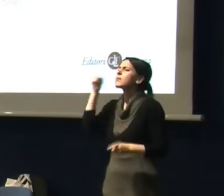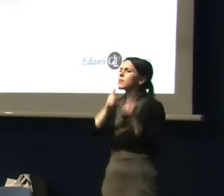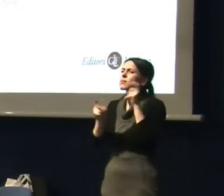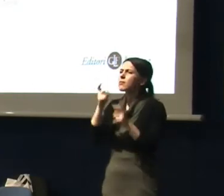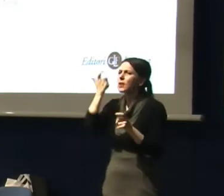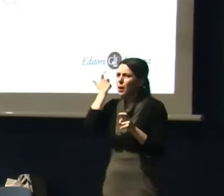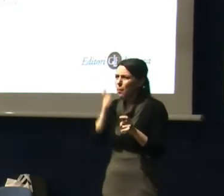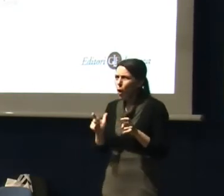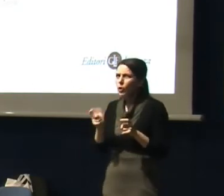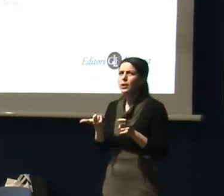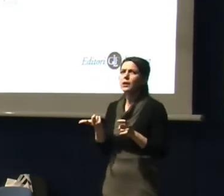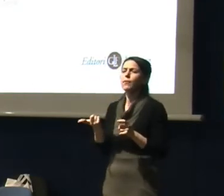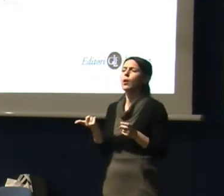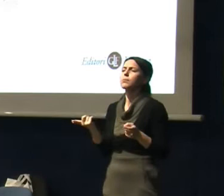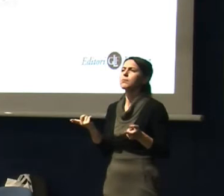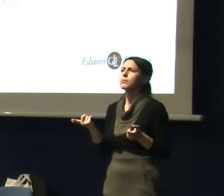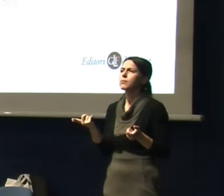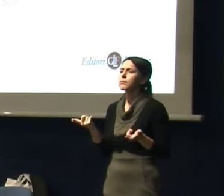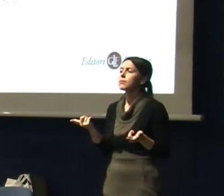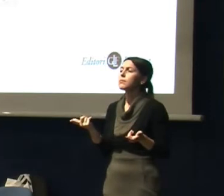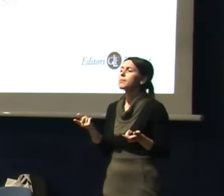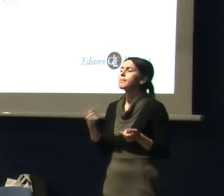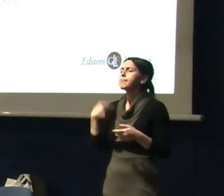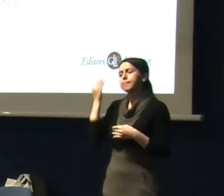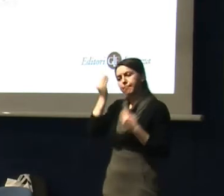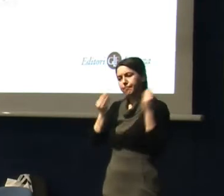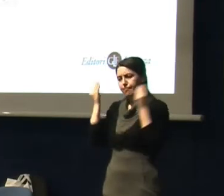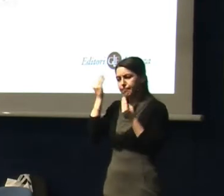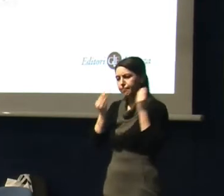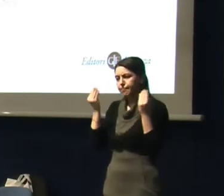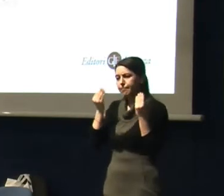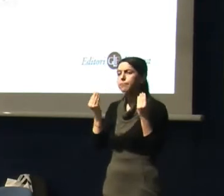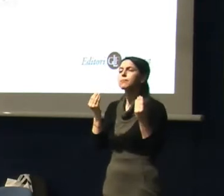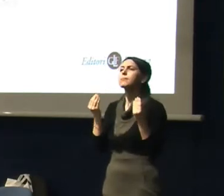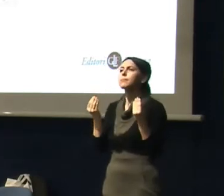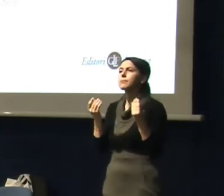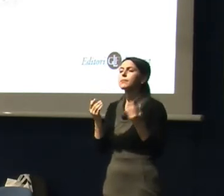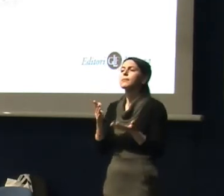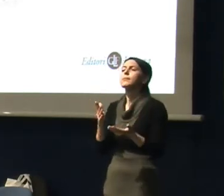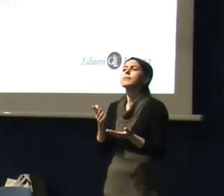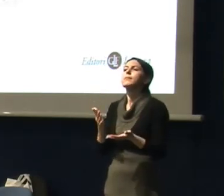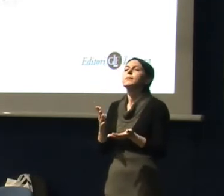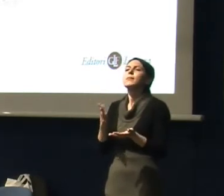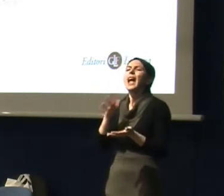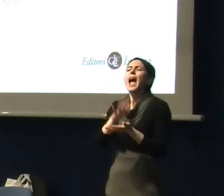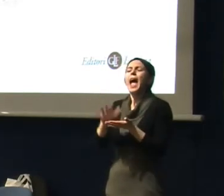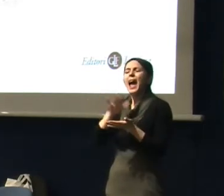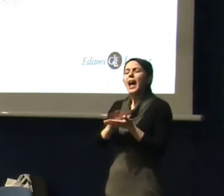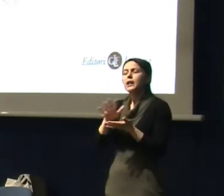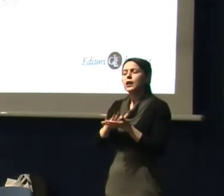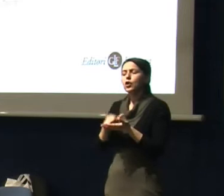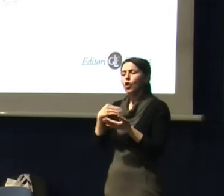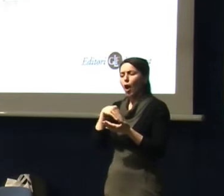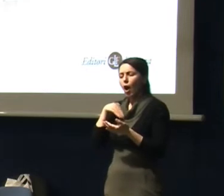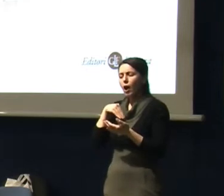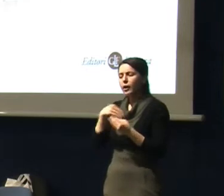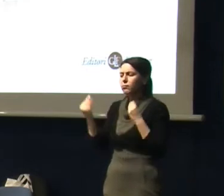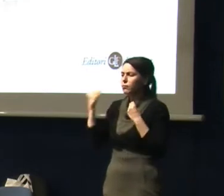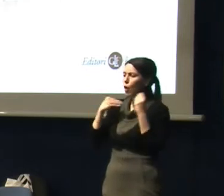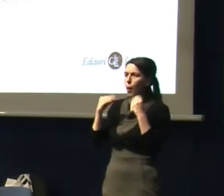motivo molto semplice che secondo me gli editori non si son fatti delle domande a che servono i